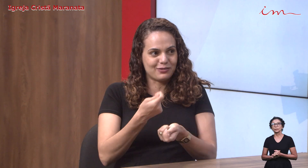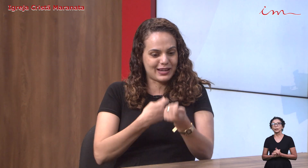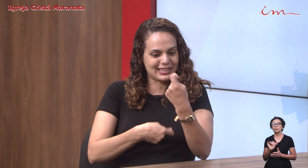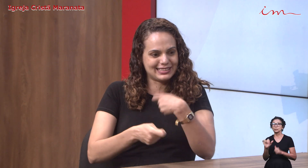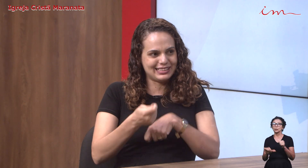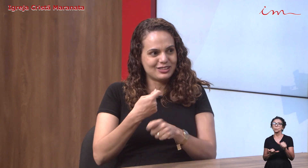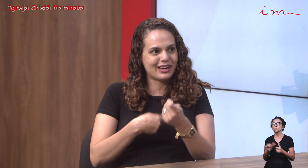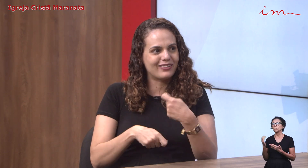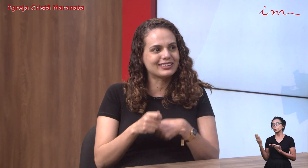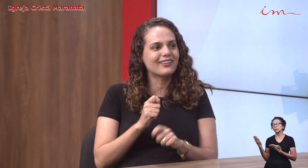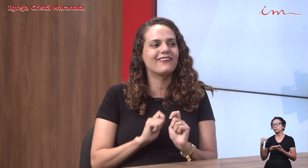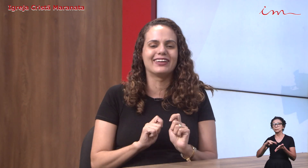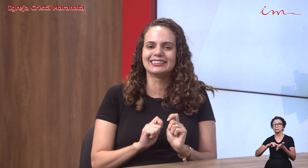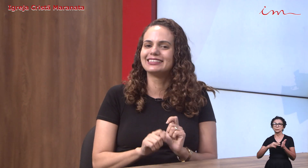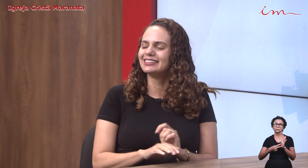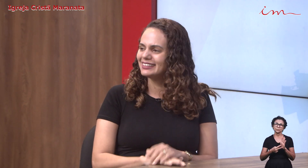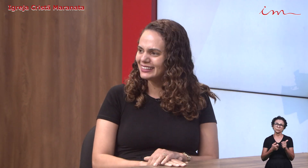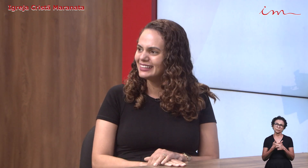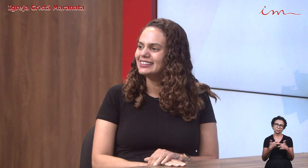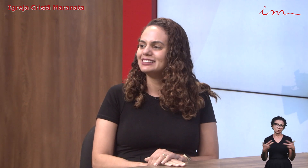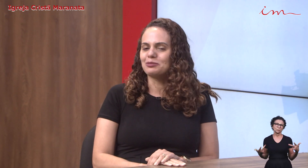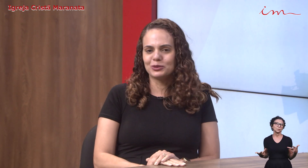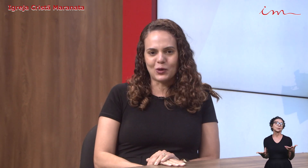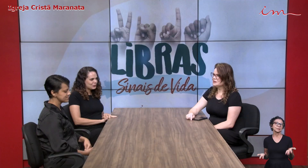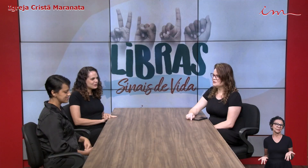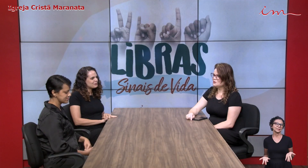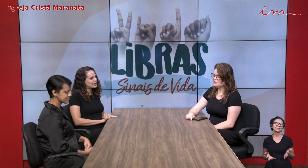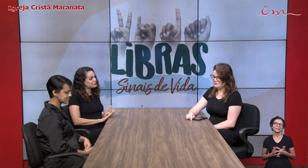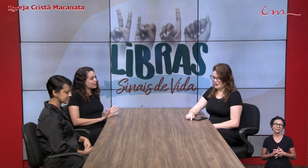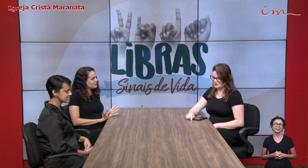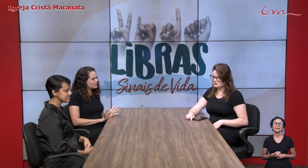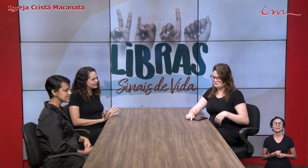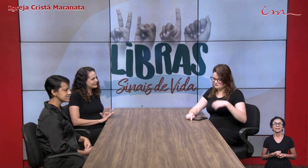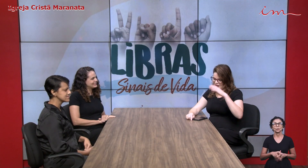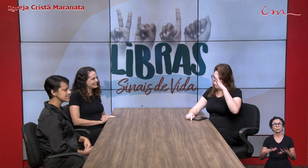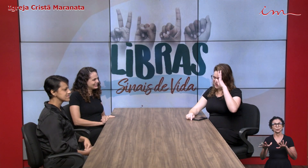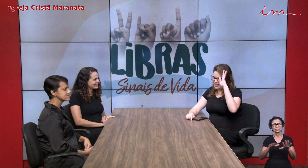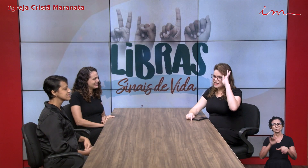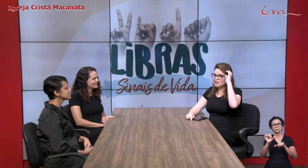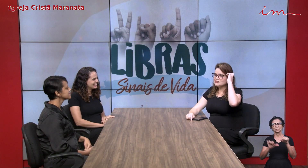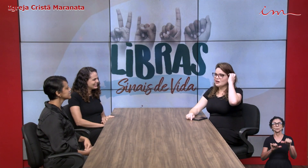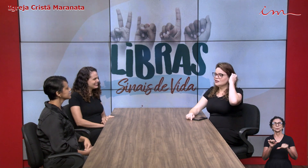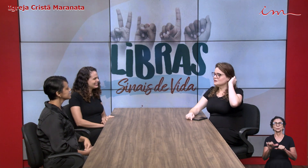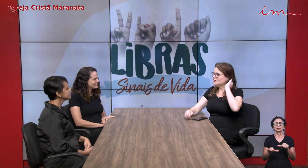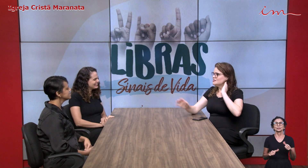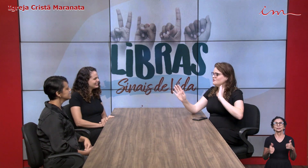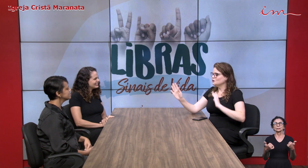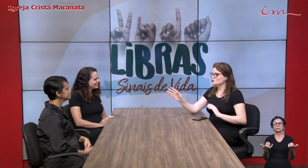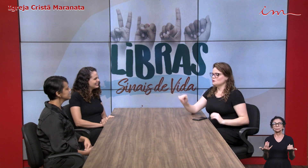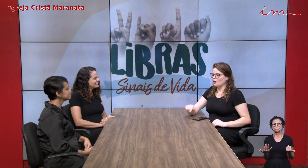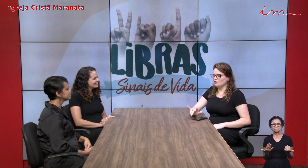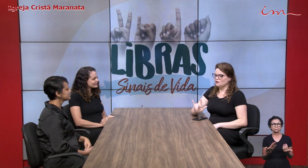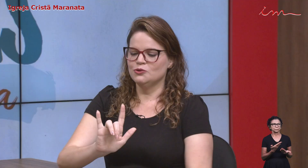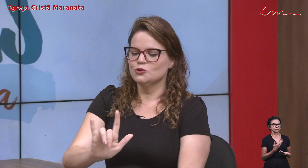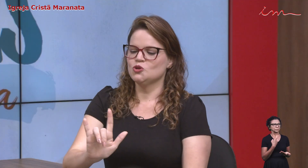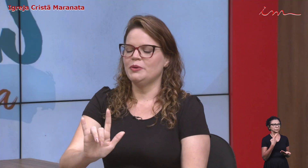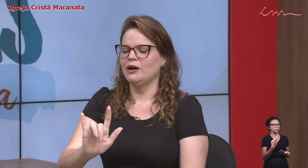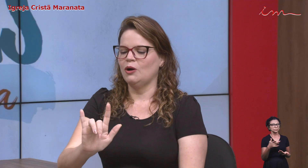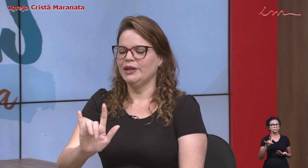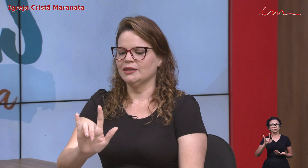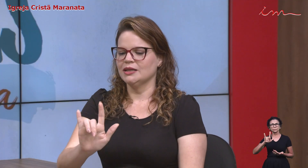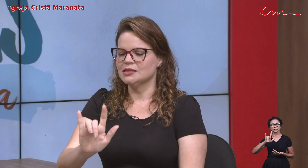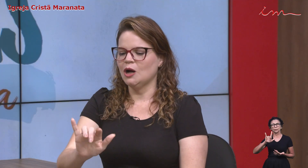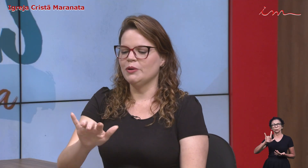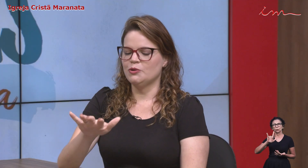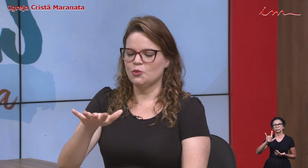coisa, você faz assim já é outra coisa. Exatamente. Já mudou o movimento, já muda. E aí, gente, falando que nem você falou sobre a Love You, sobre